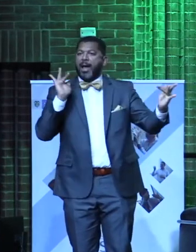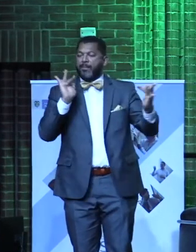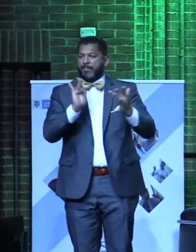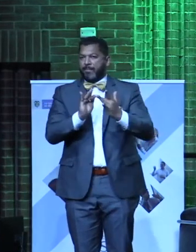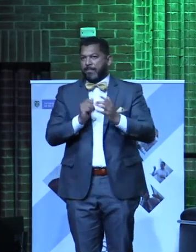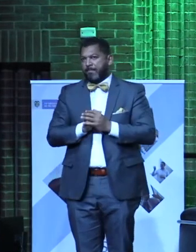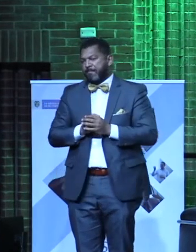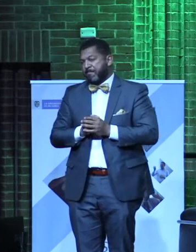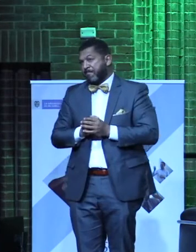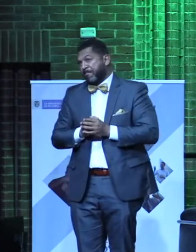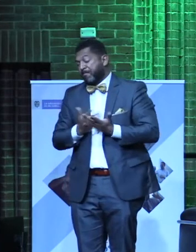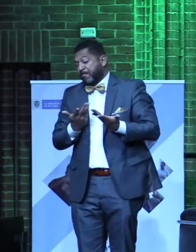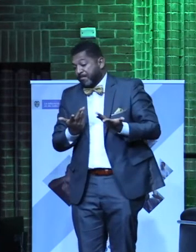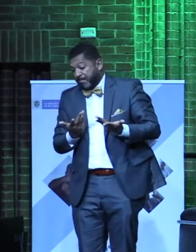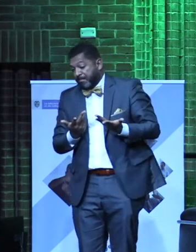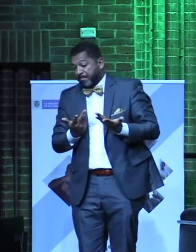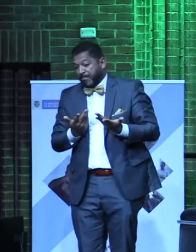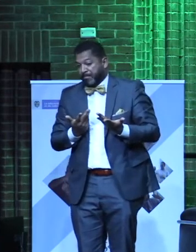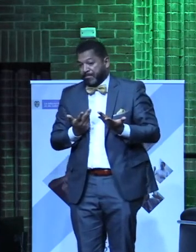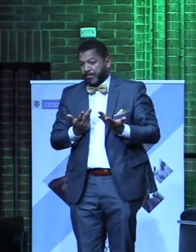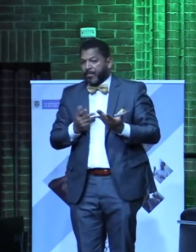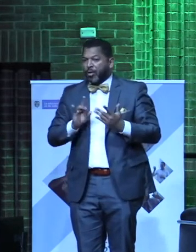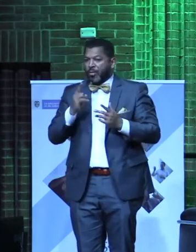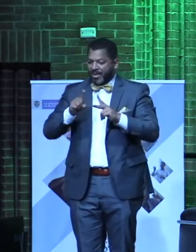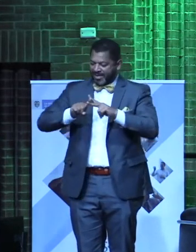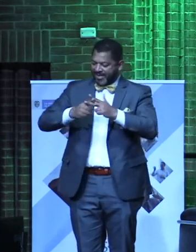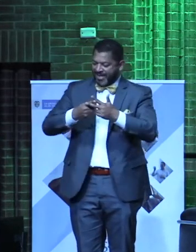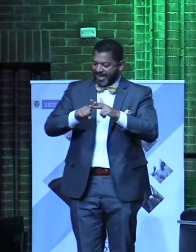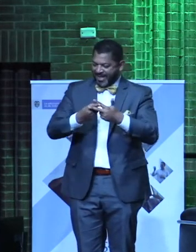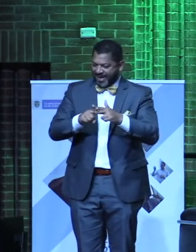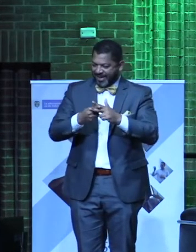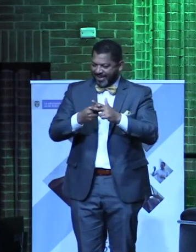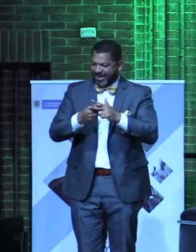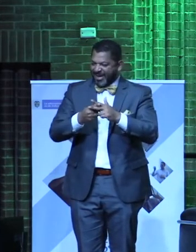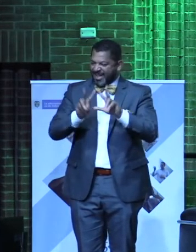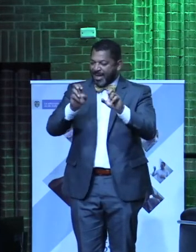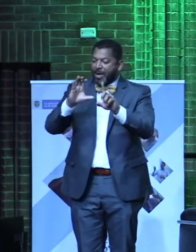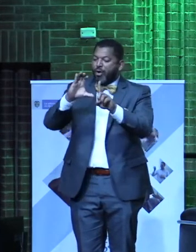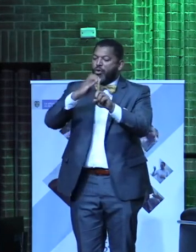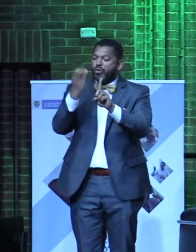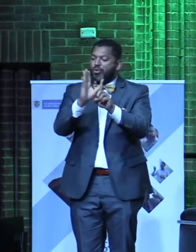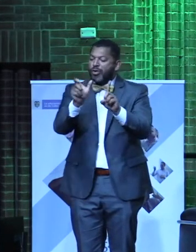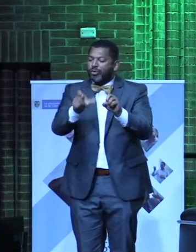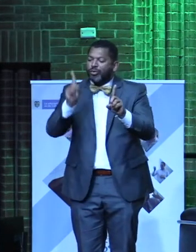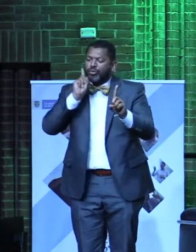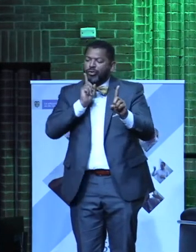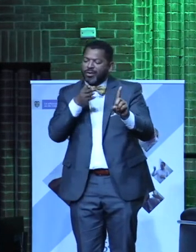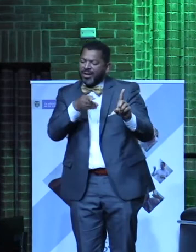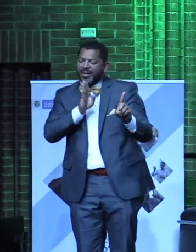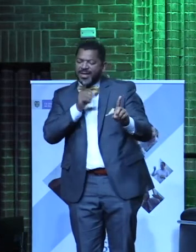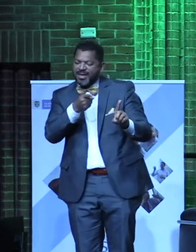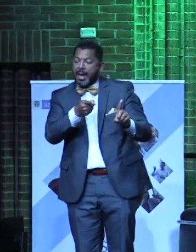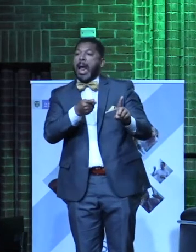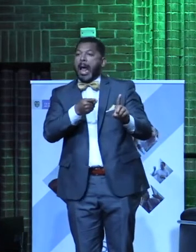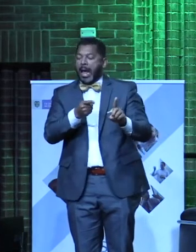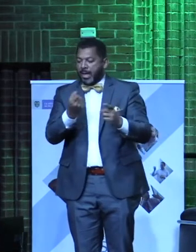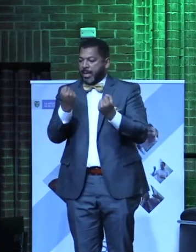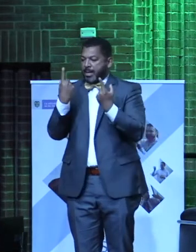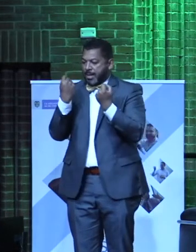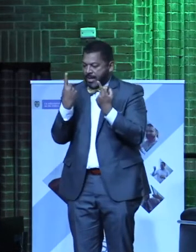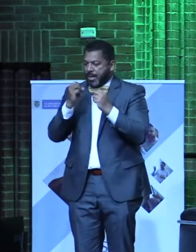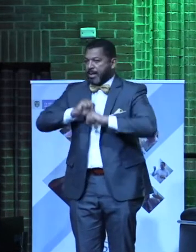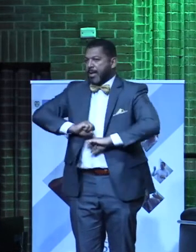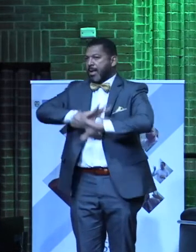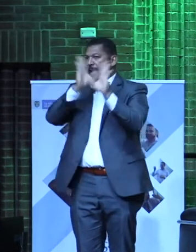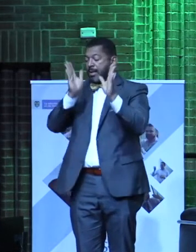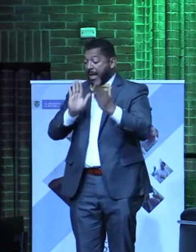Desde, obviamente, en ese sentido, el taller de la cultura sorda sensibilizó de manera importante para que en esos planes